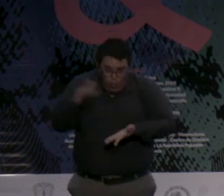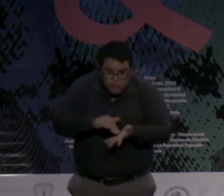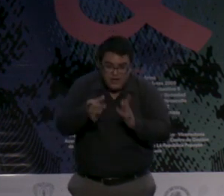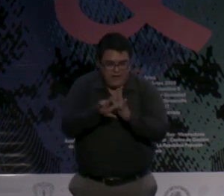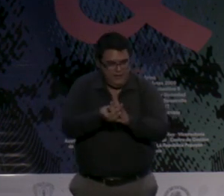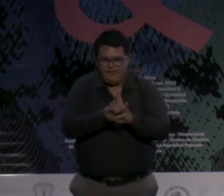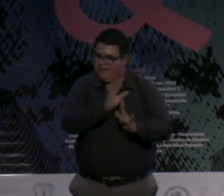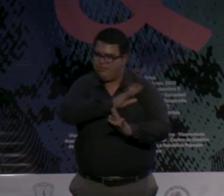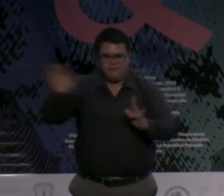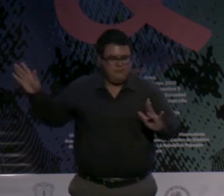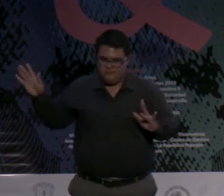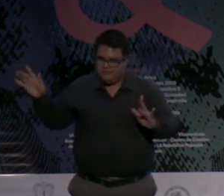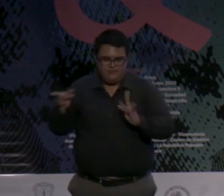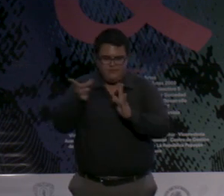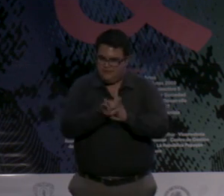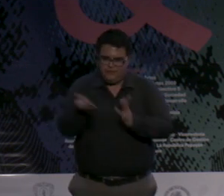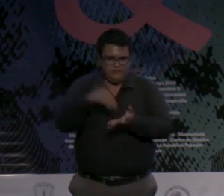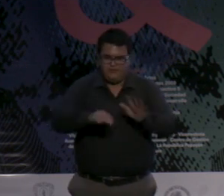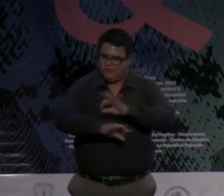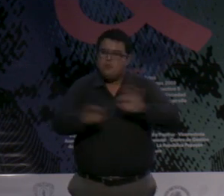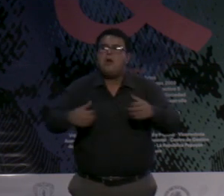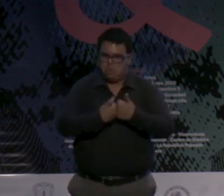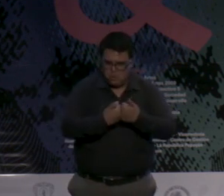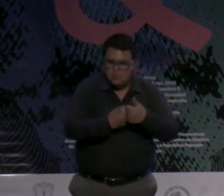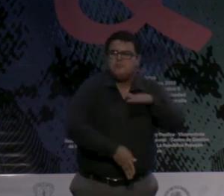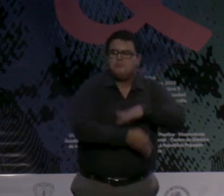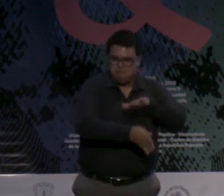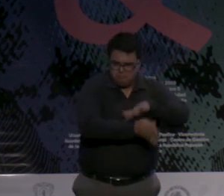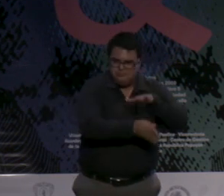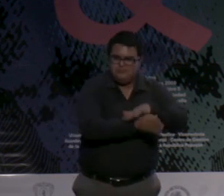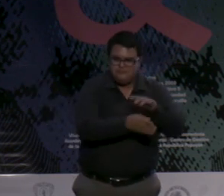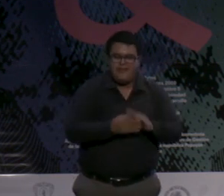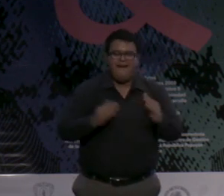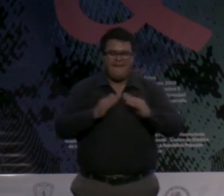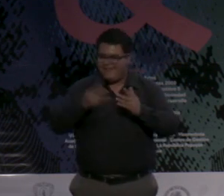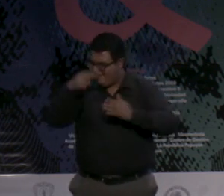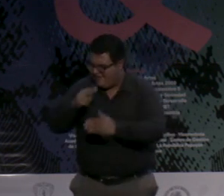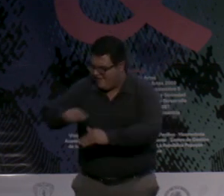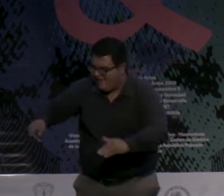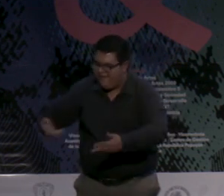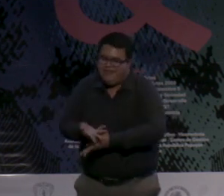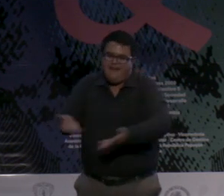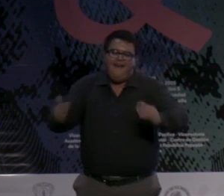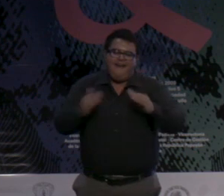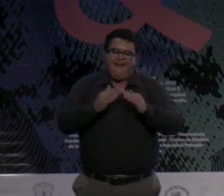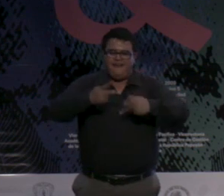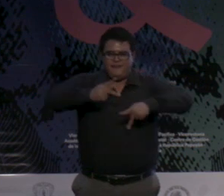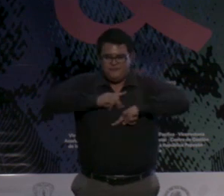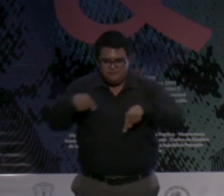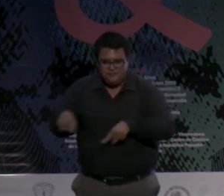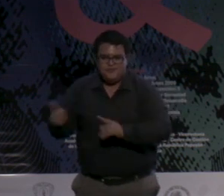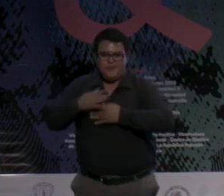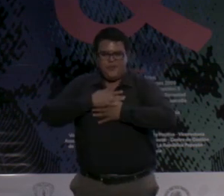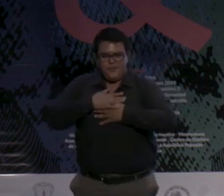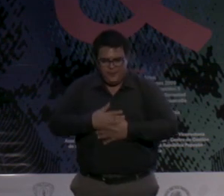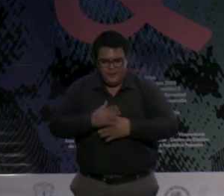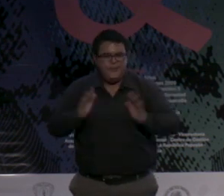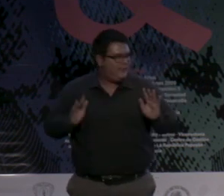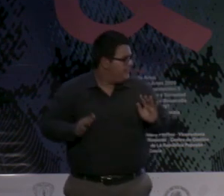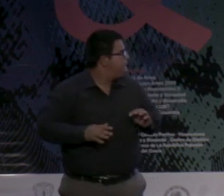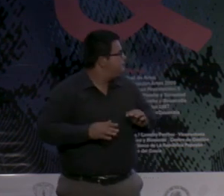con una nueva pareja basada en el afecto, pero también el tener el nuevo lugar implicaba que ella iba a ser dueña de su